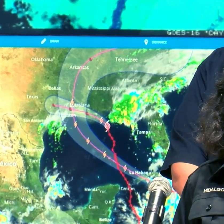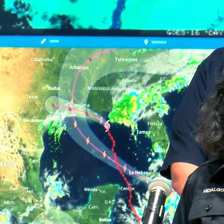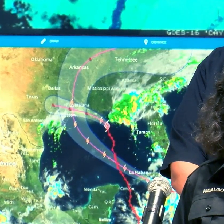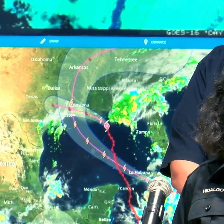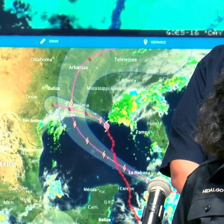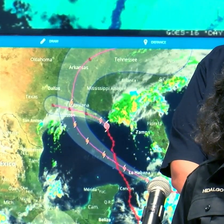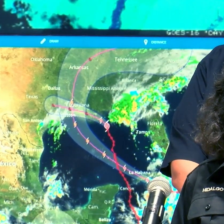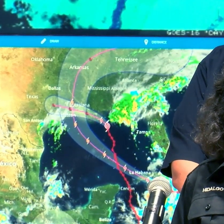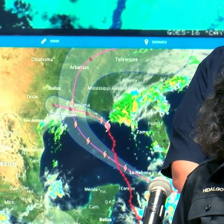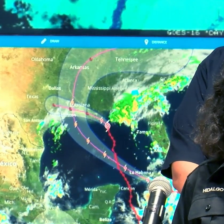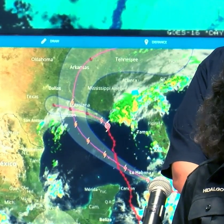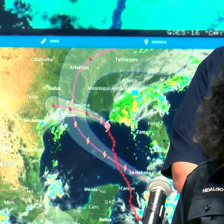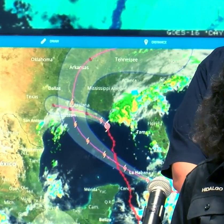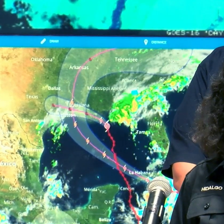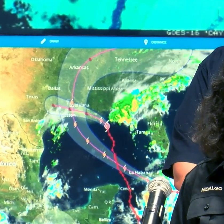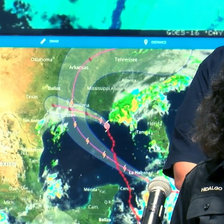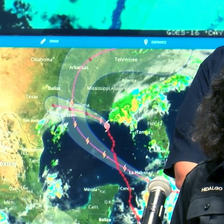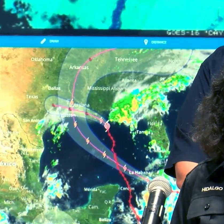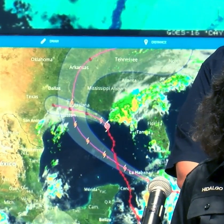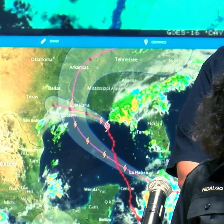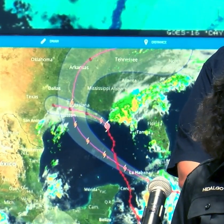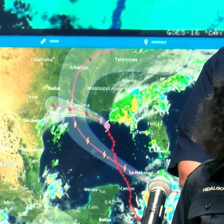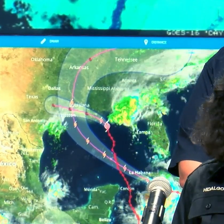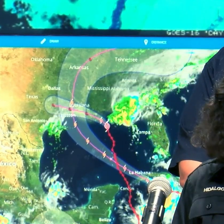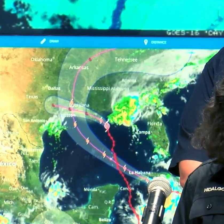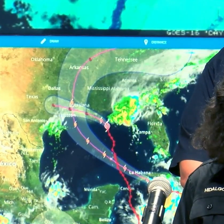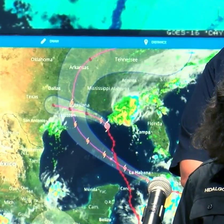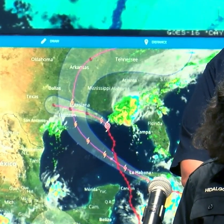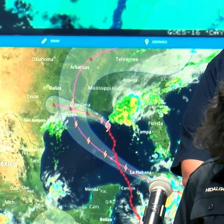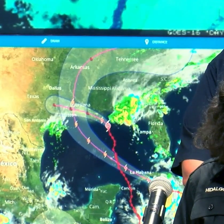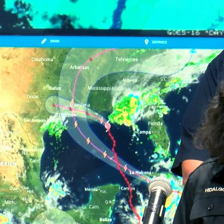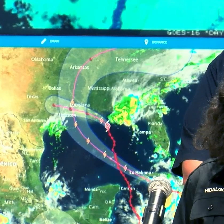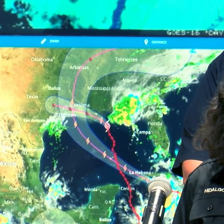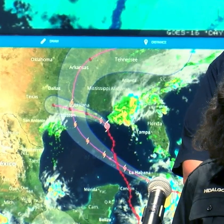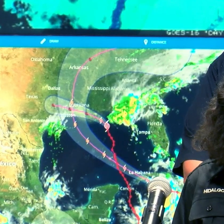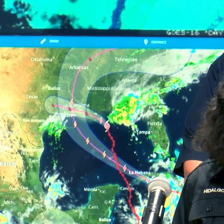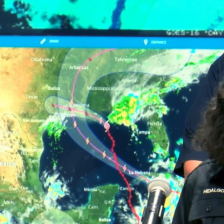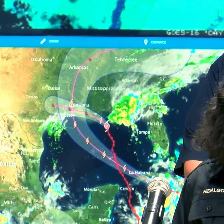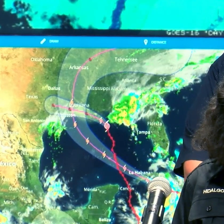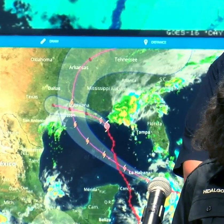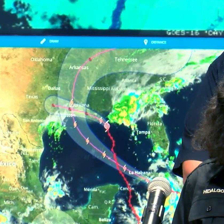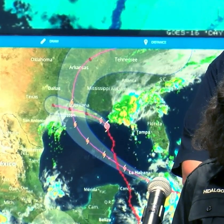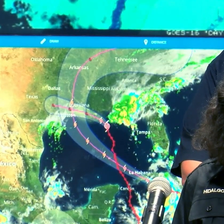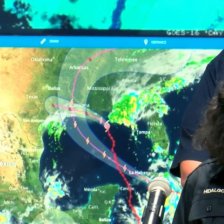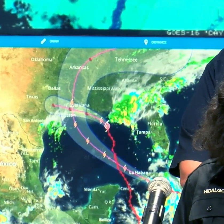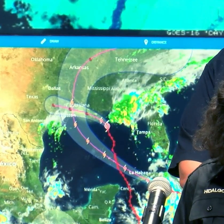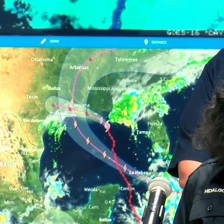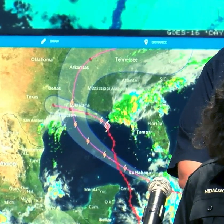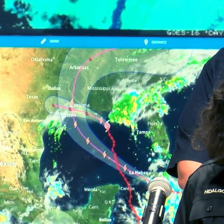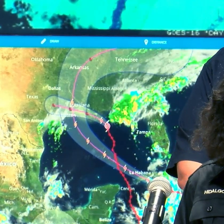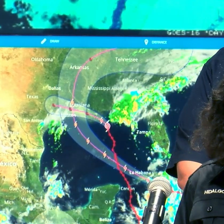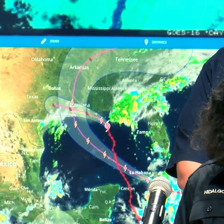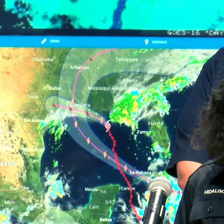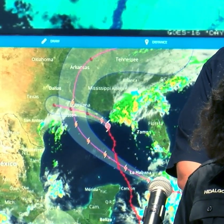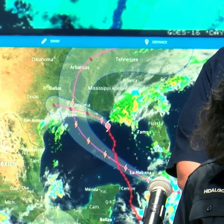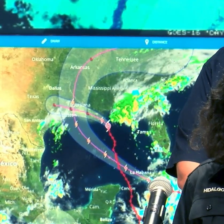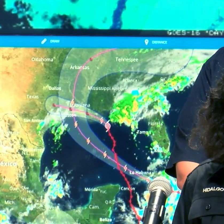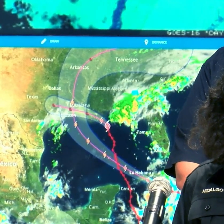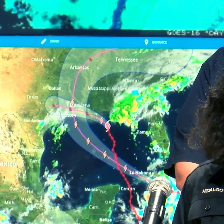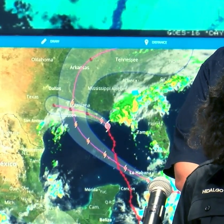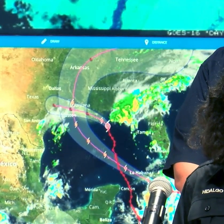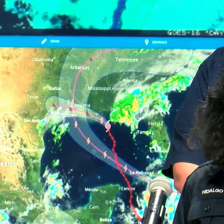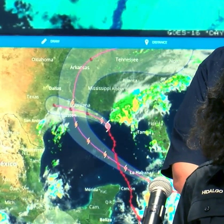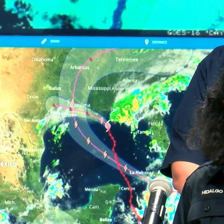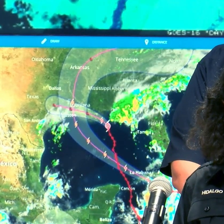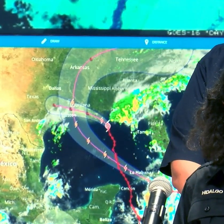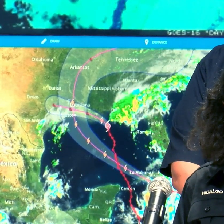tormenta tropical Laura todavía ve mucha incertidumbre. El pronóstico es bastante incierto.